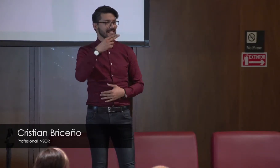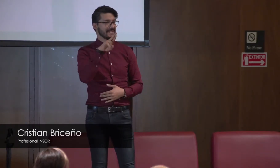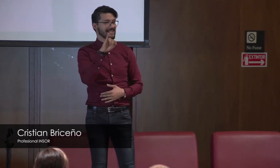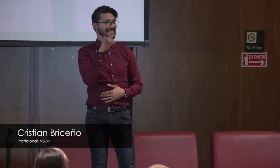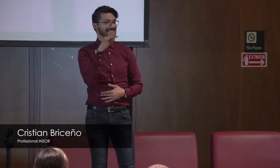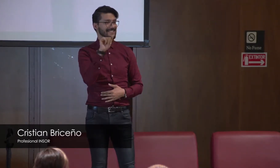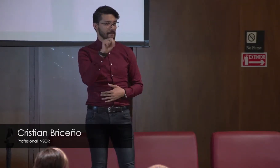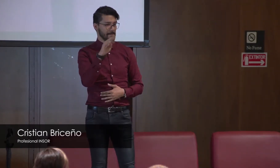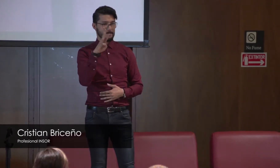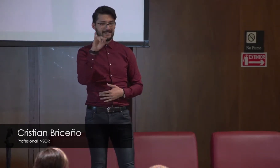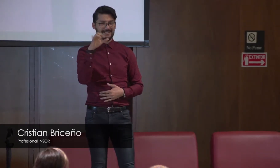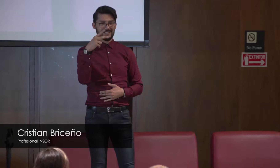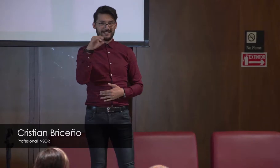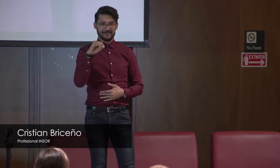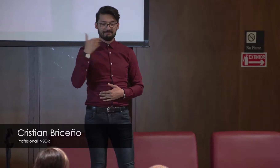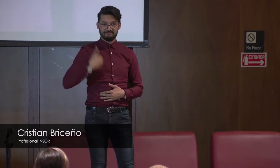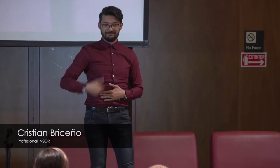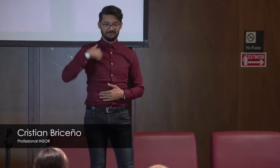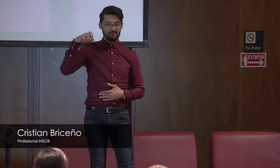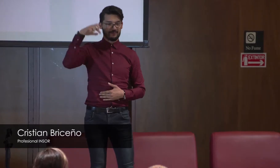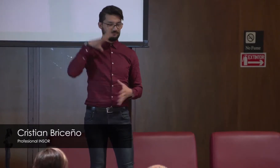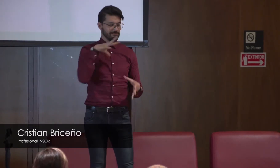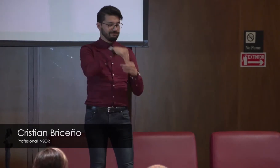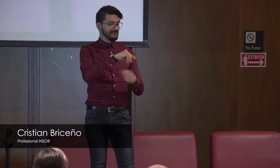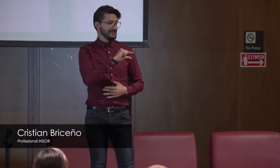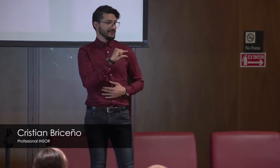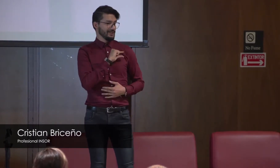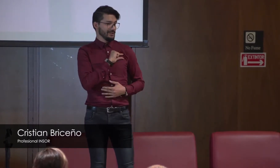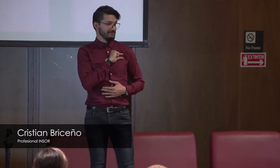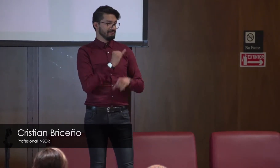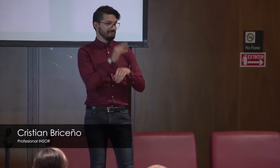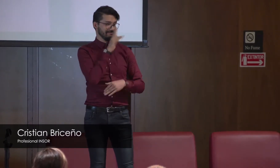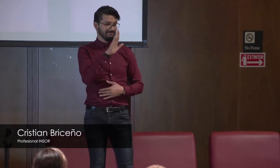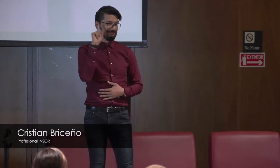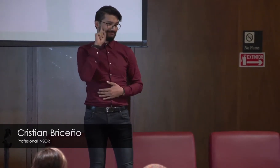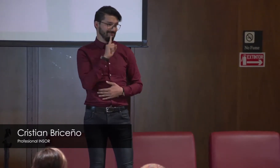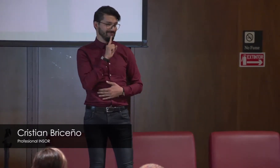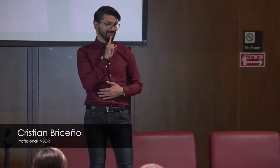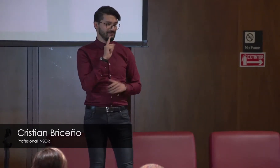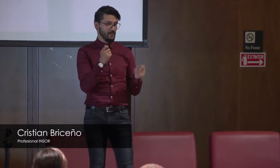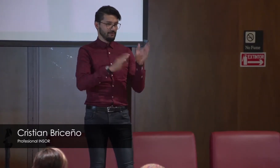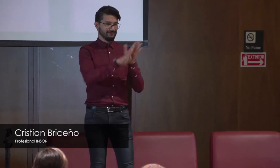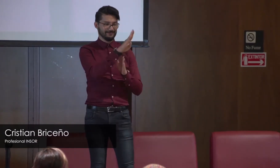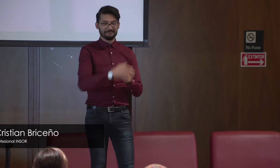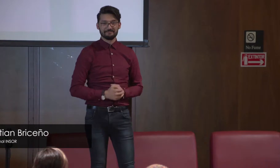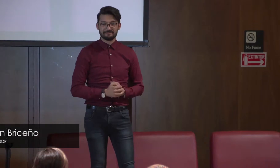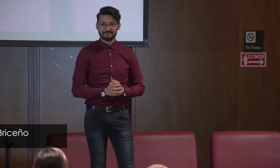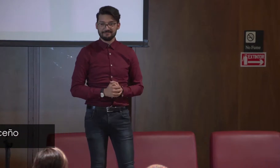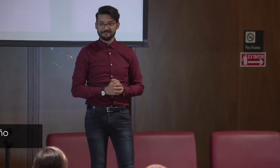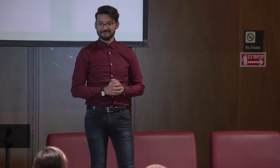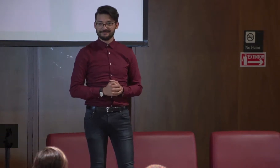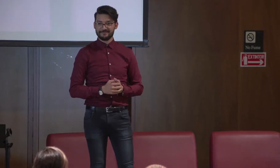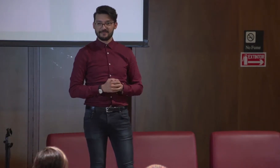Me presento con todos ustedes, mi nombre es Cristian Briceño y soy profesional del Instituto Nacional para Sordos, INSOR, de